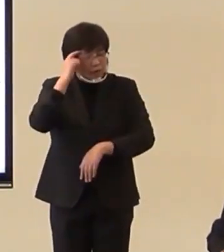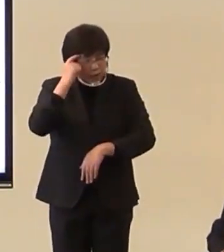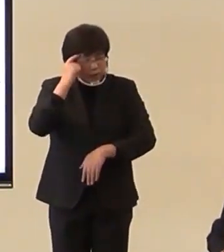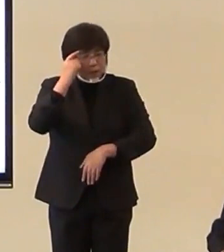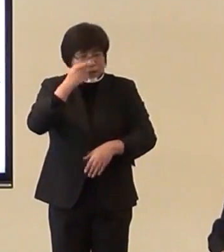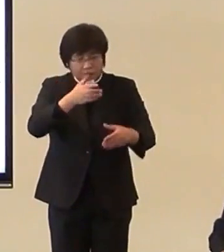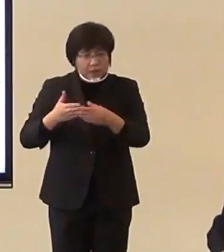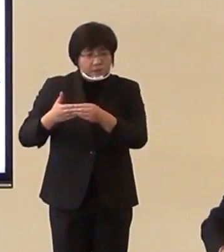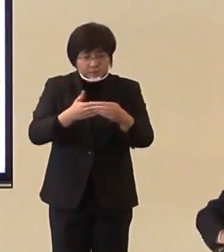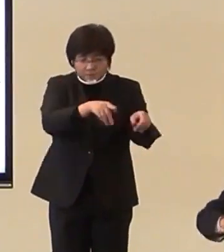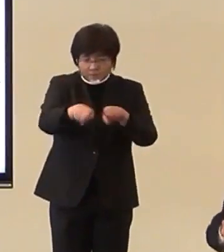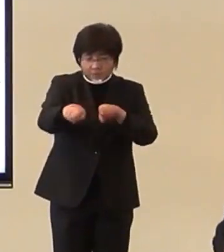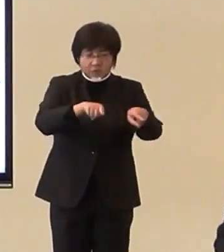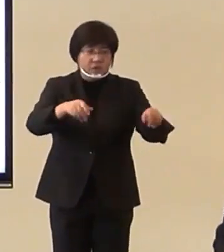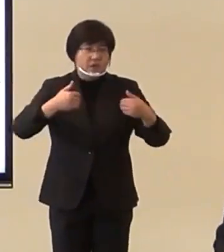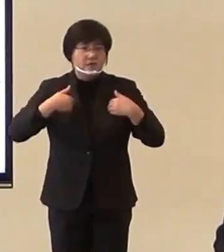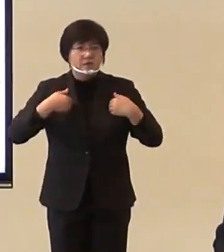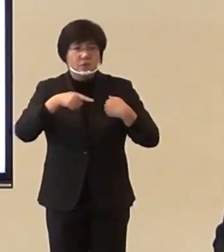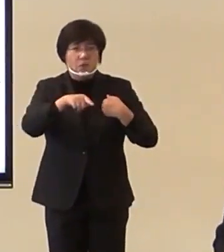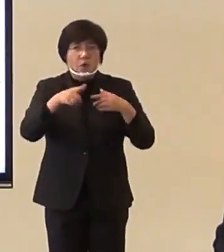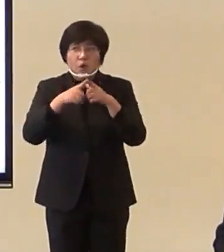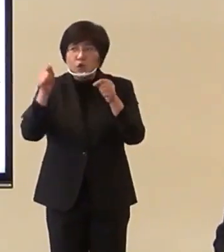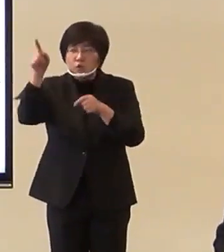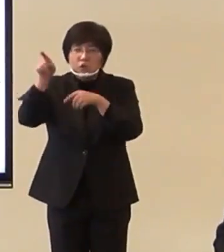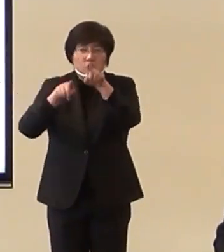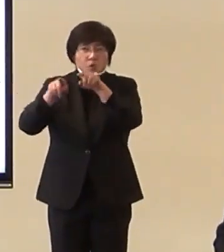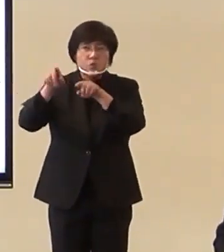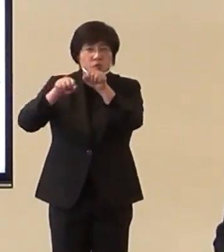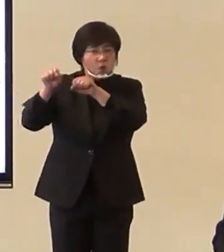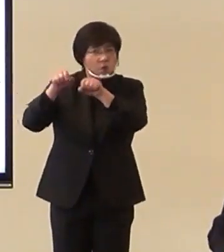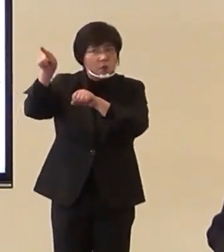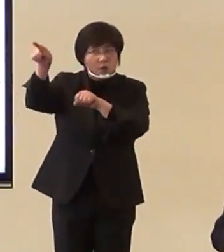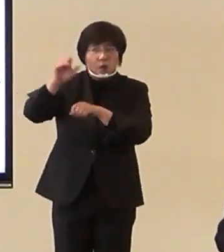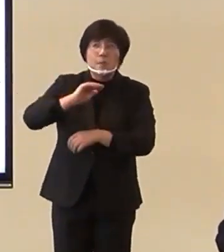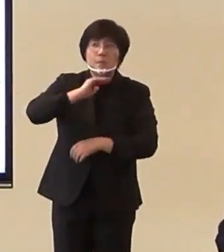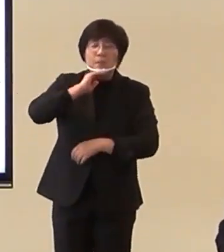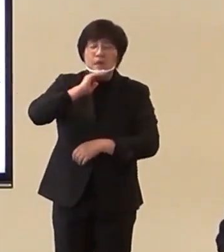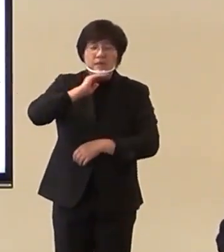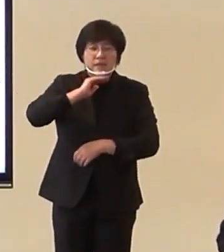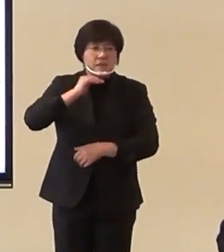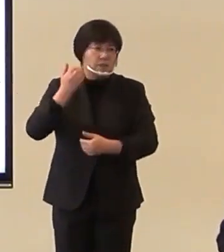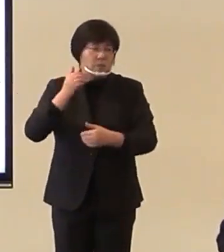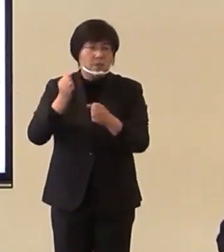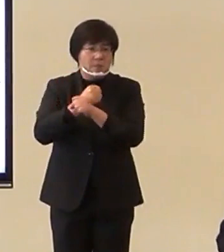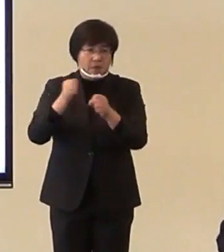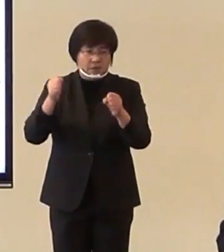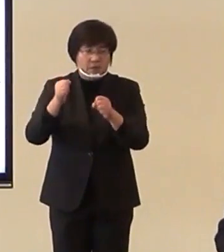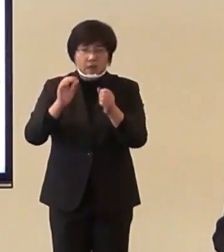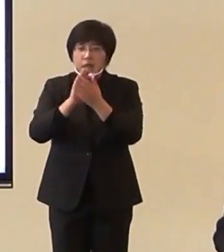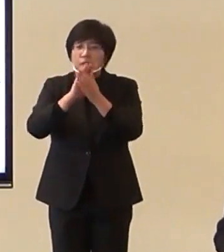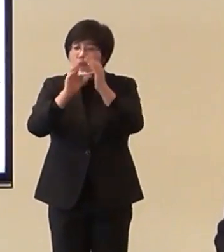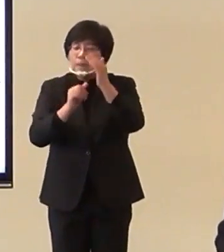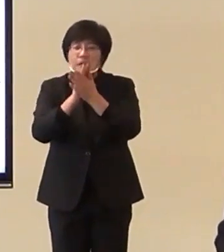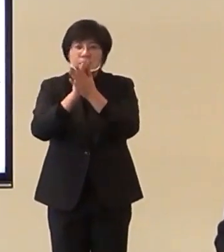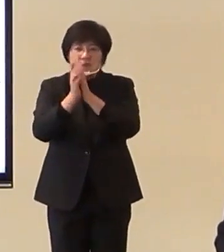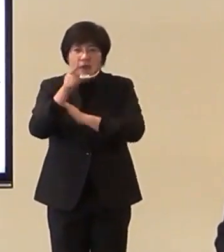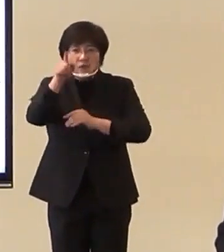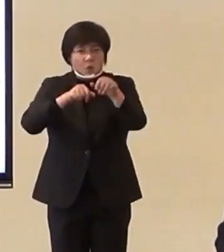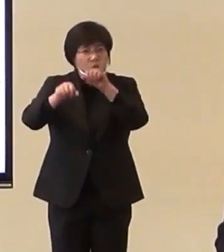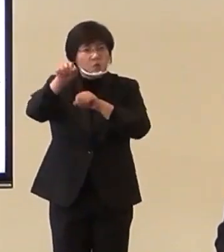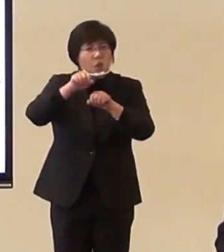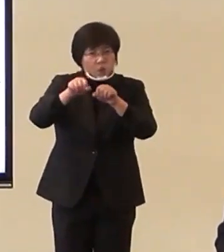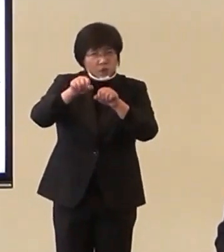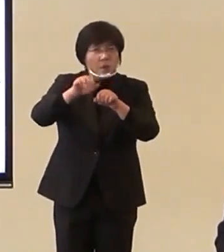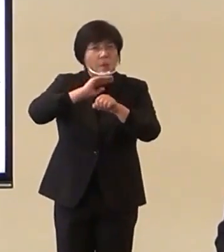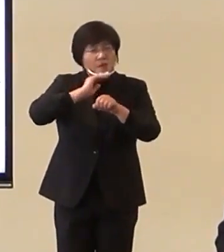よね。それから国を待っててもできないわけですよ。県を待っててもできないわけですよ。ですから県自治の協定